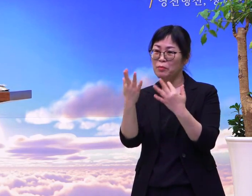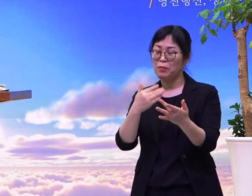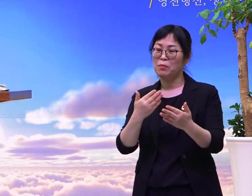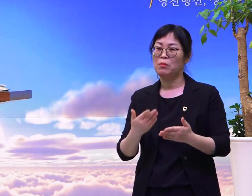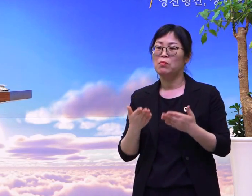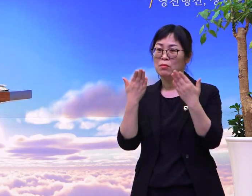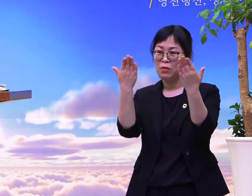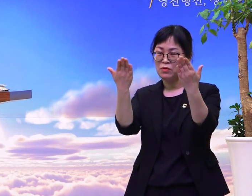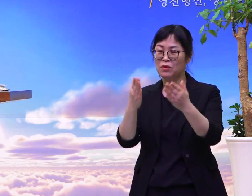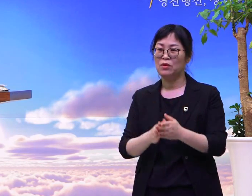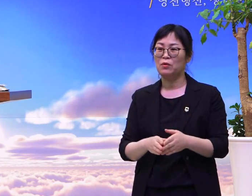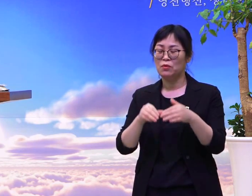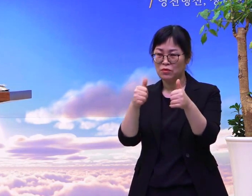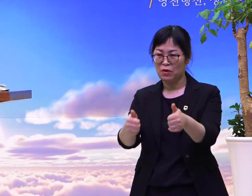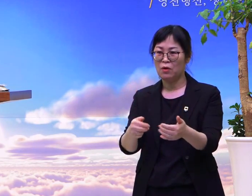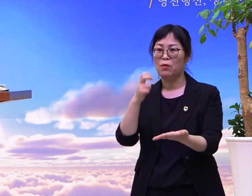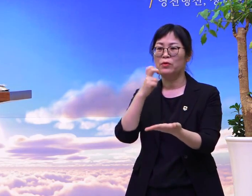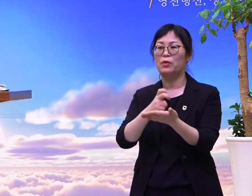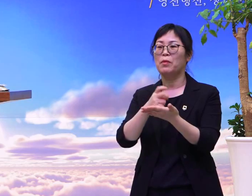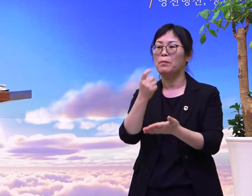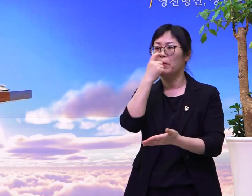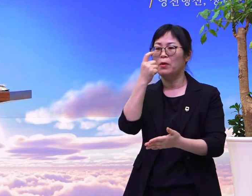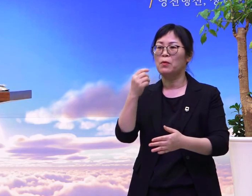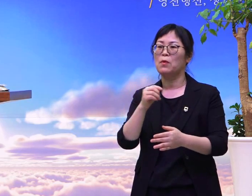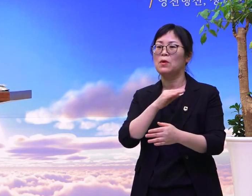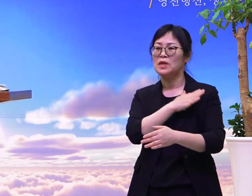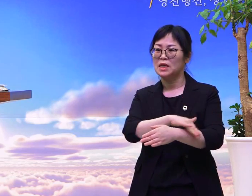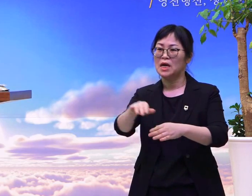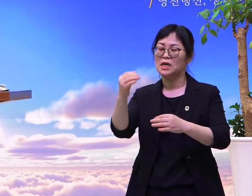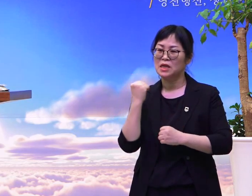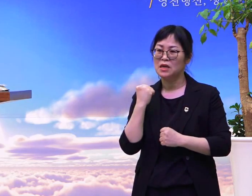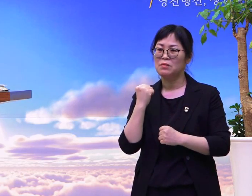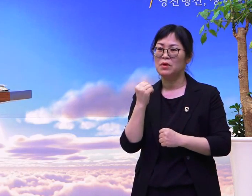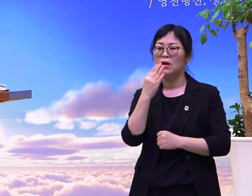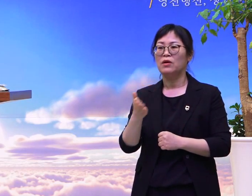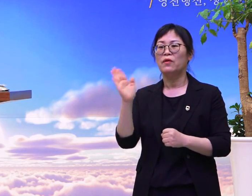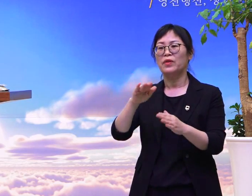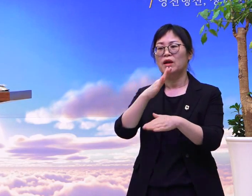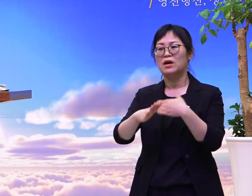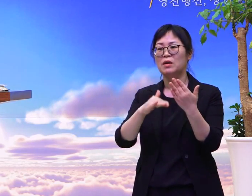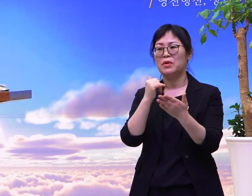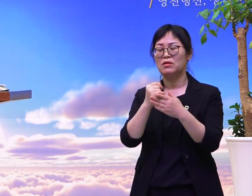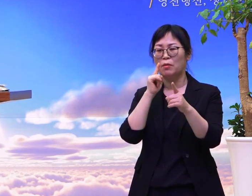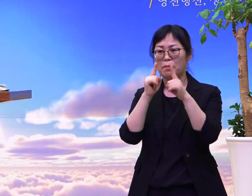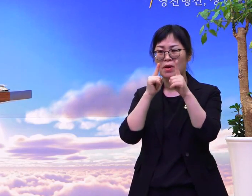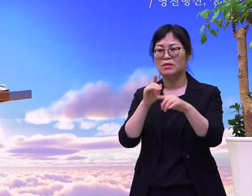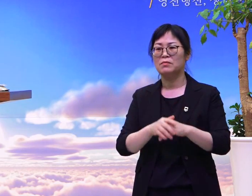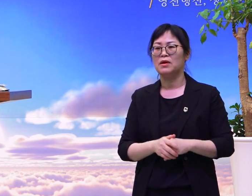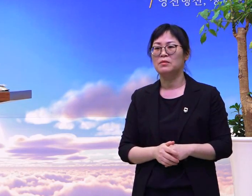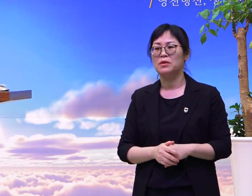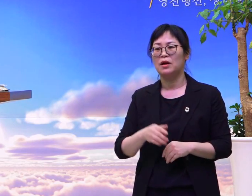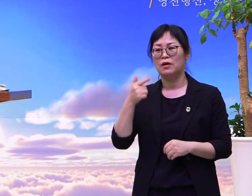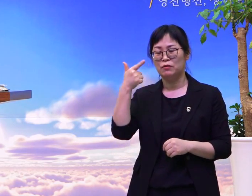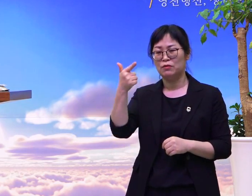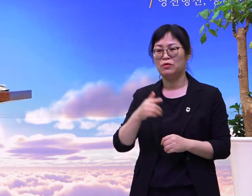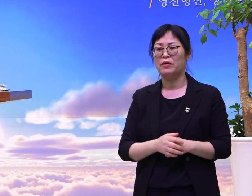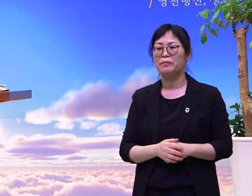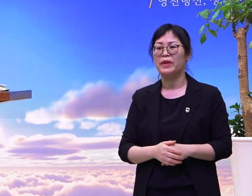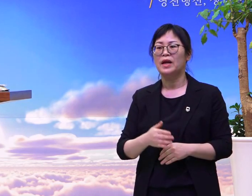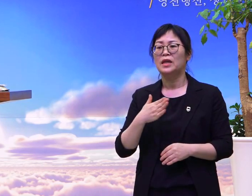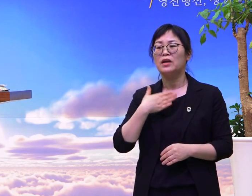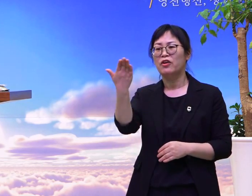율법도 철저하게 배우고 지켰습니다. 그런데 하나님께서는 말씀하시죠. 오늘 6절의 말씀에서